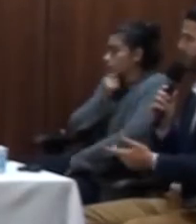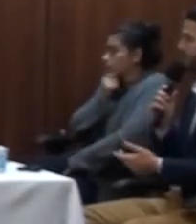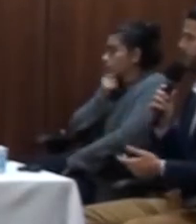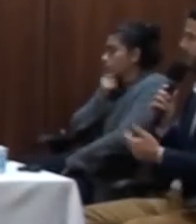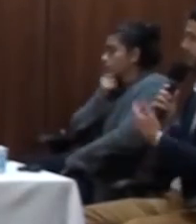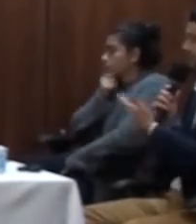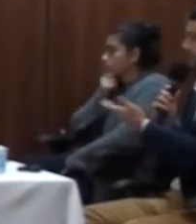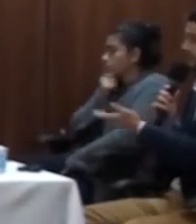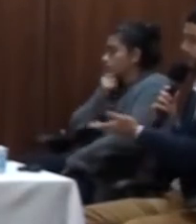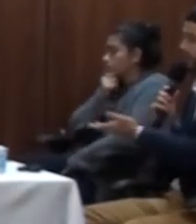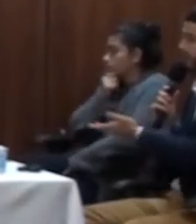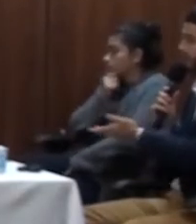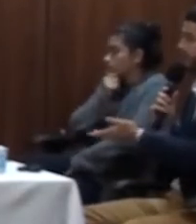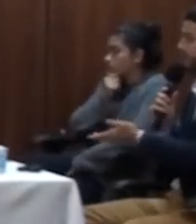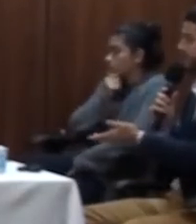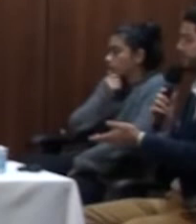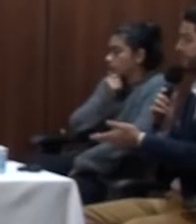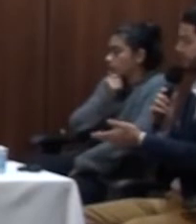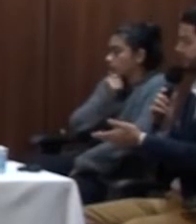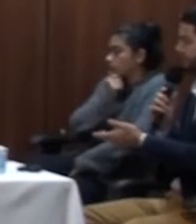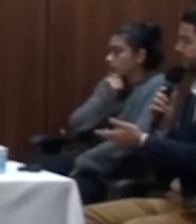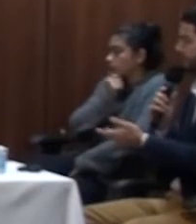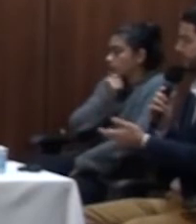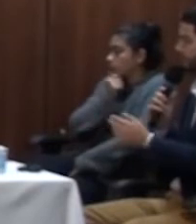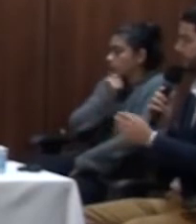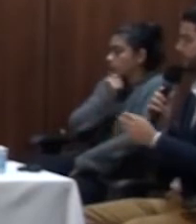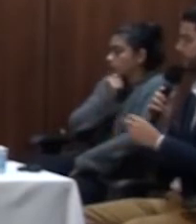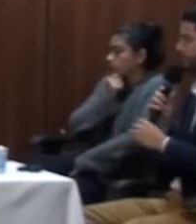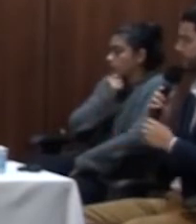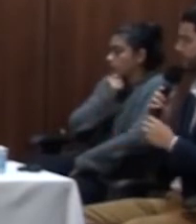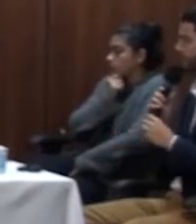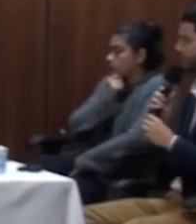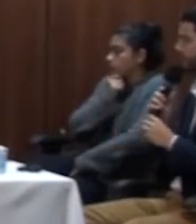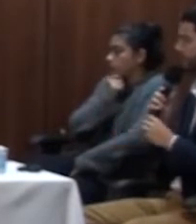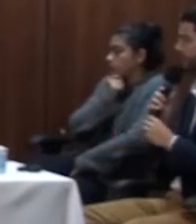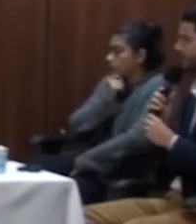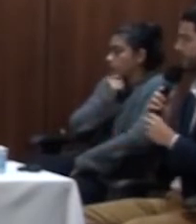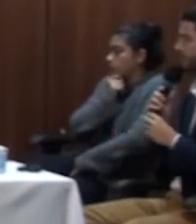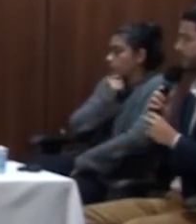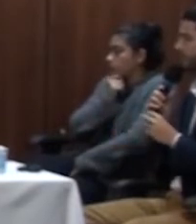fazer um jogral, Beth? A questão da transparência da fila. Posso.